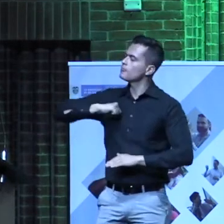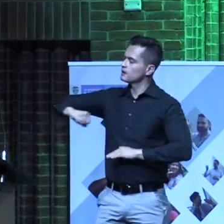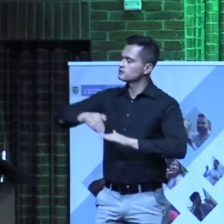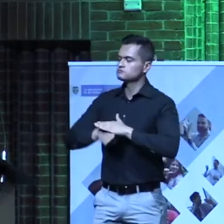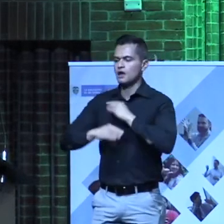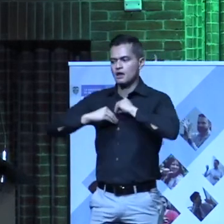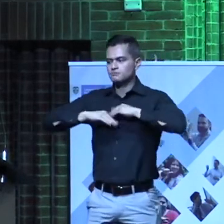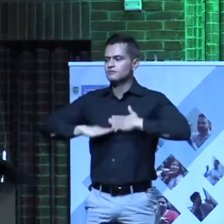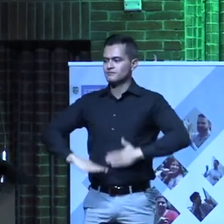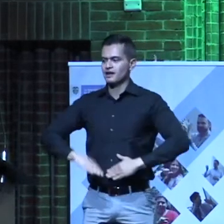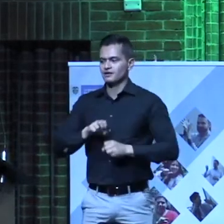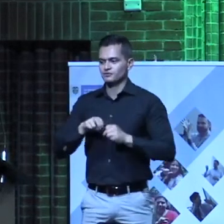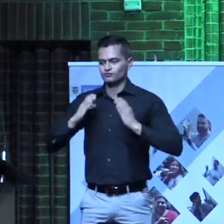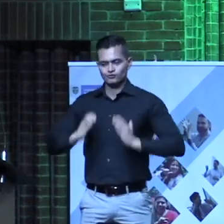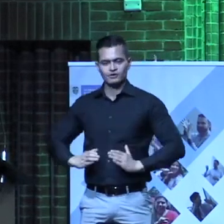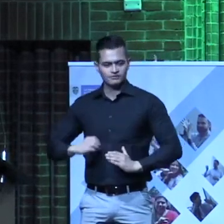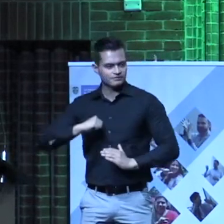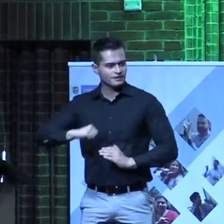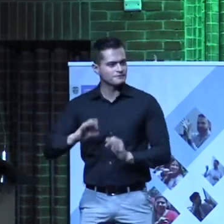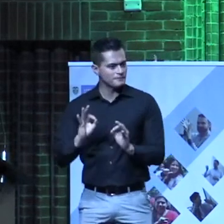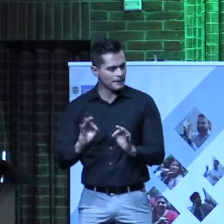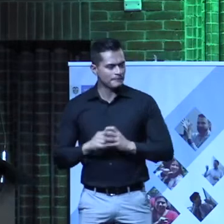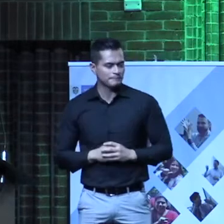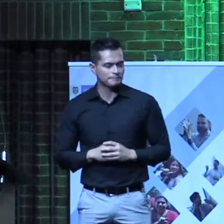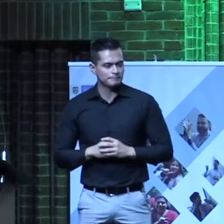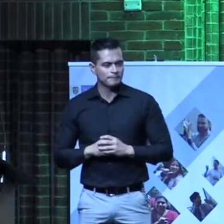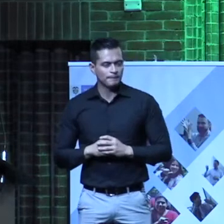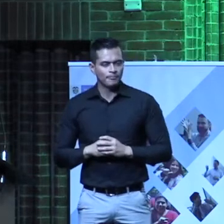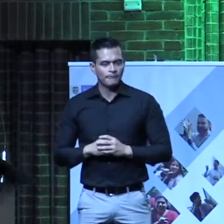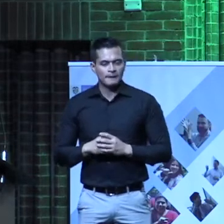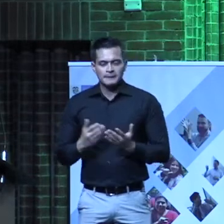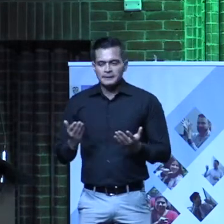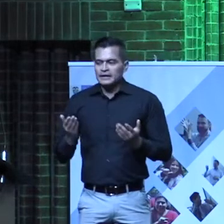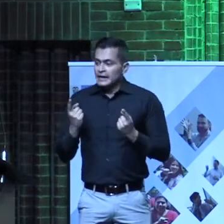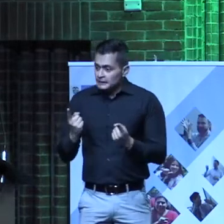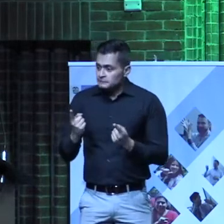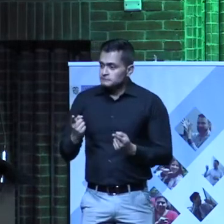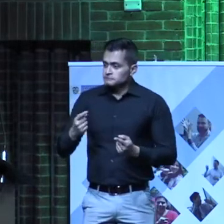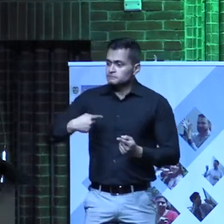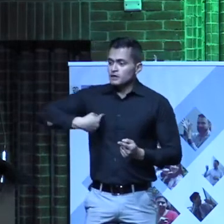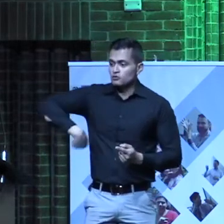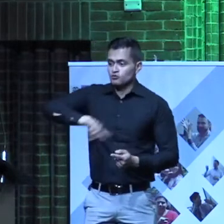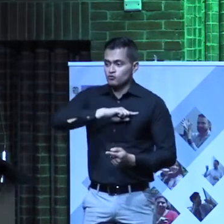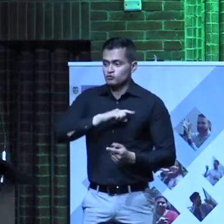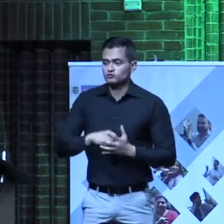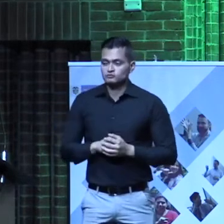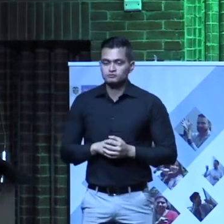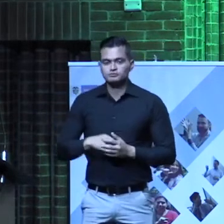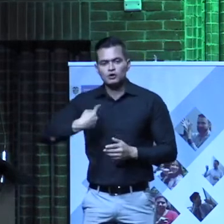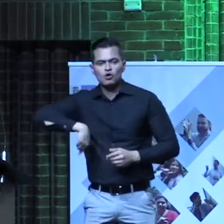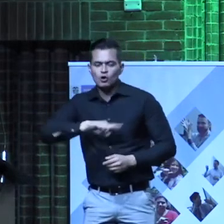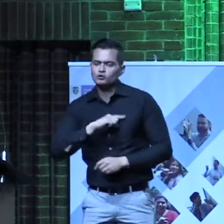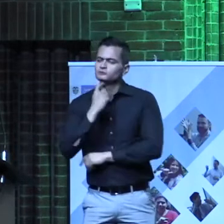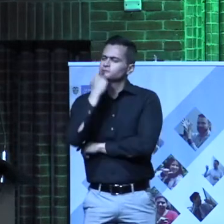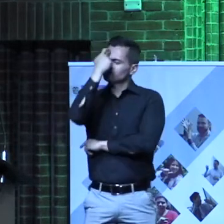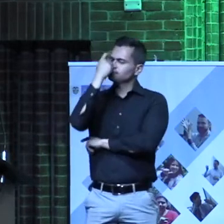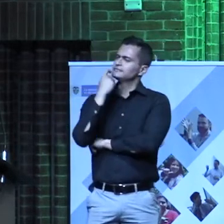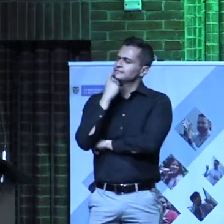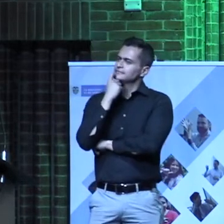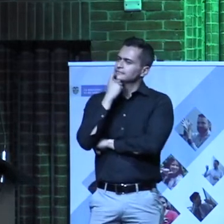derechos ciudadanos. Entonces, para nosotros es sumamente importante este